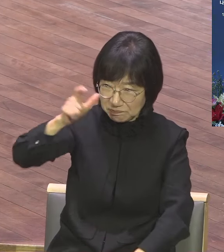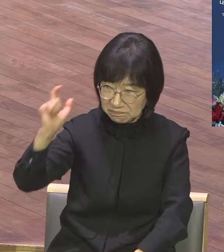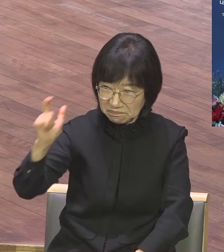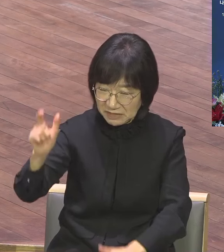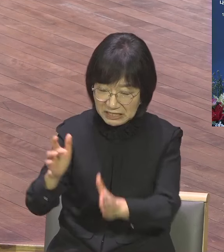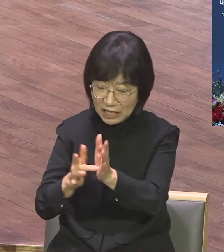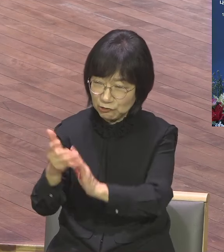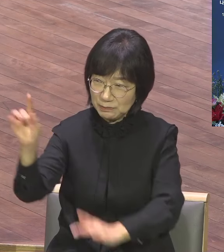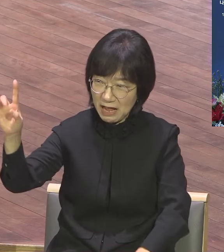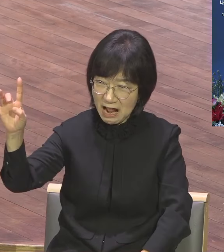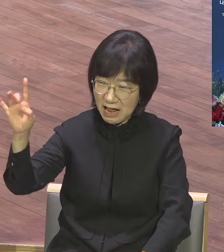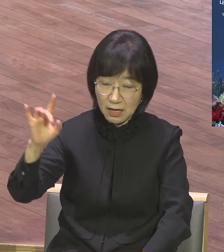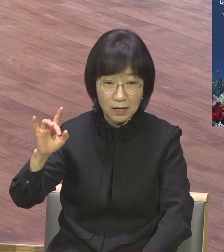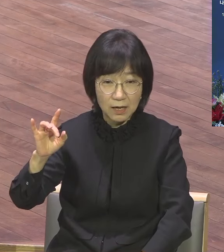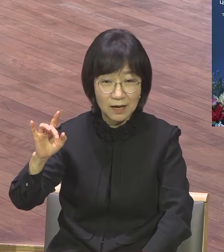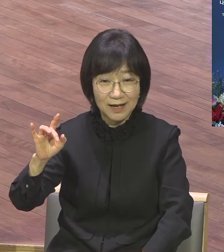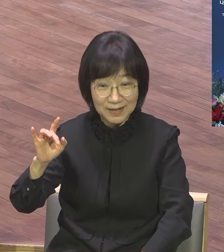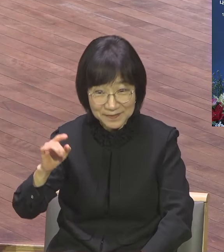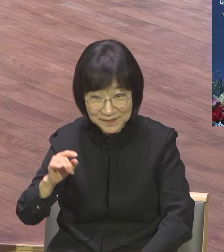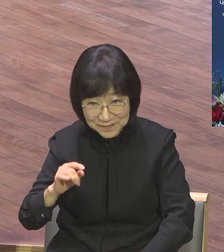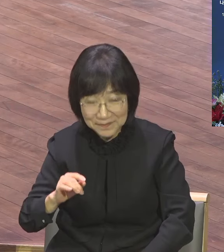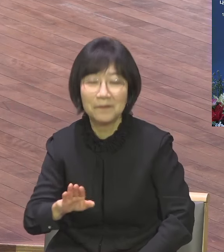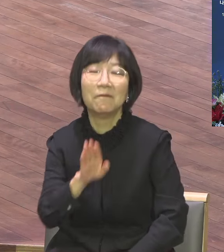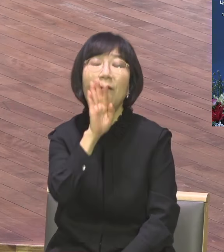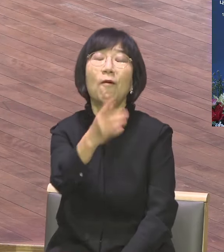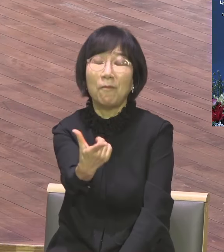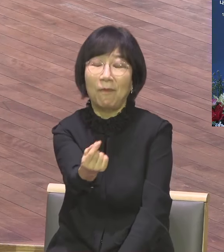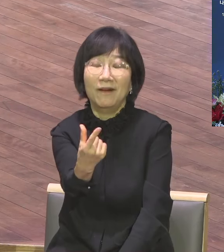이기적이다, 저것만 구원이 있대. 그렇습니다.